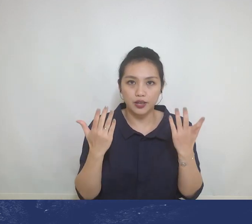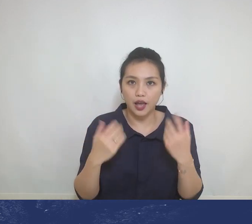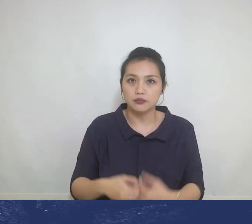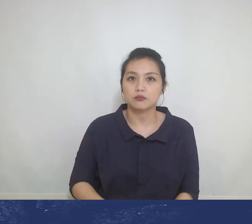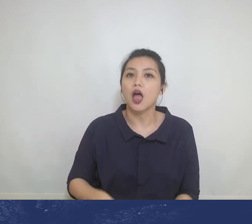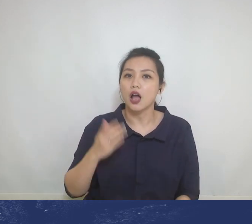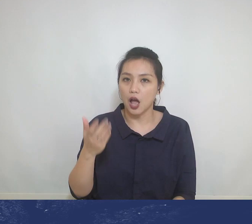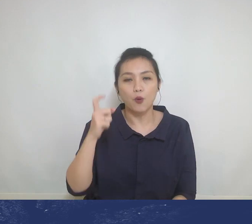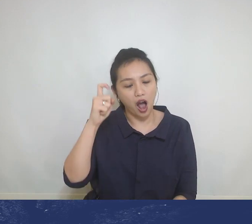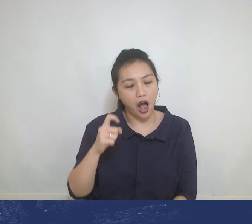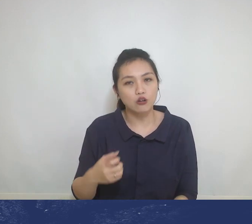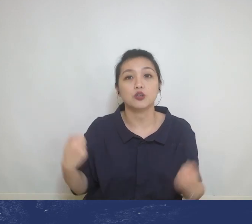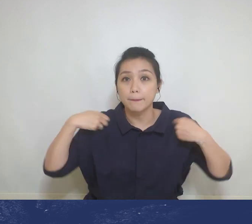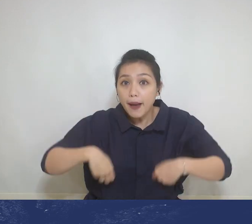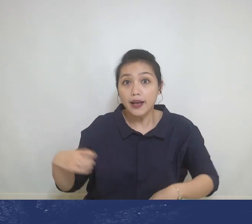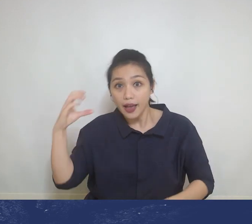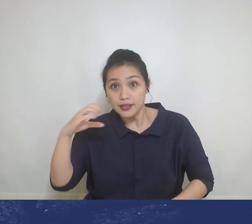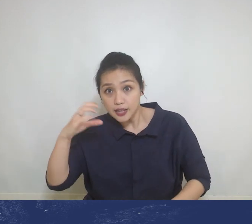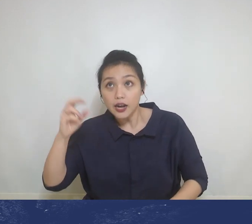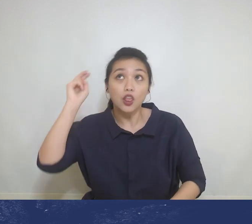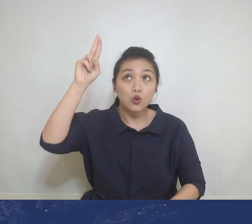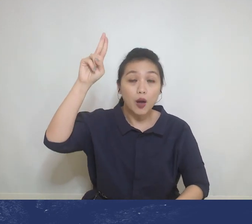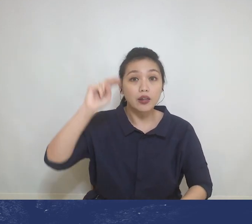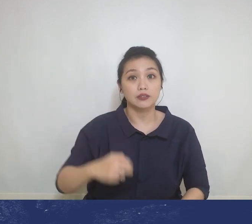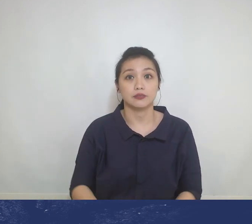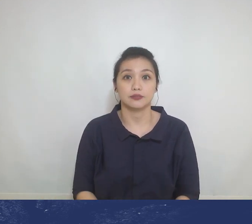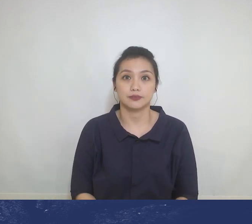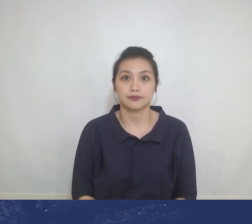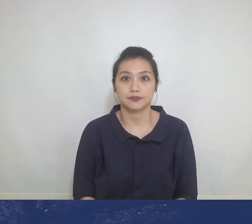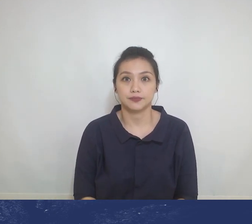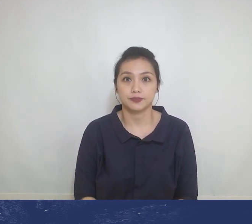depanmu cerah, kamu harus pakai caranya Tuhan. Gini,